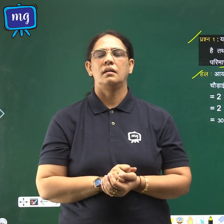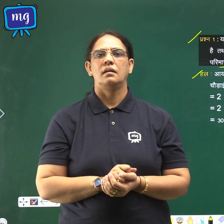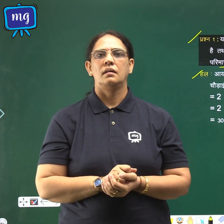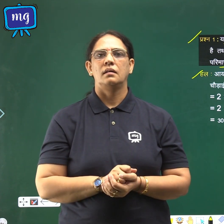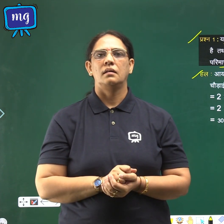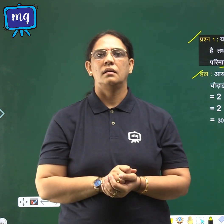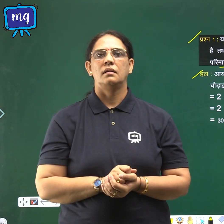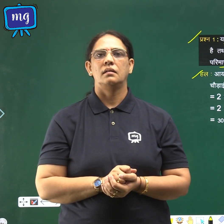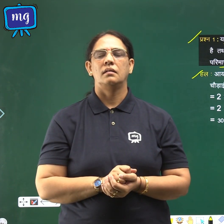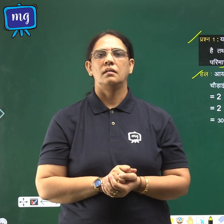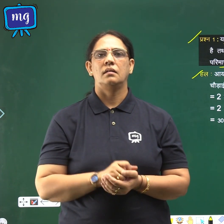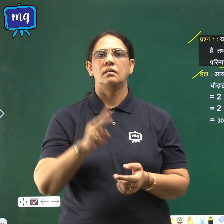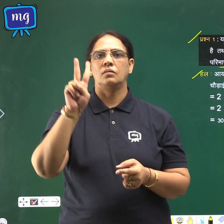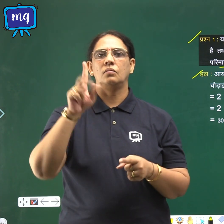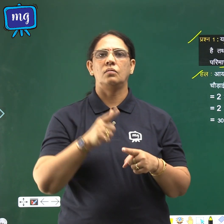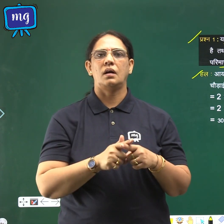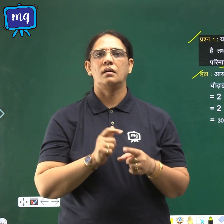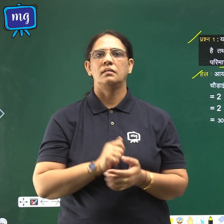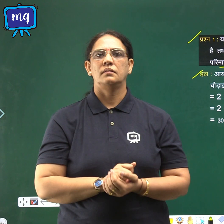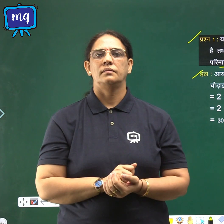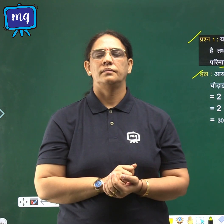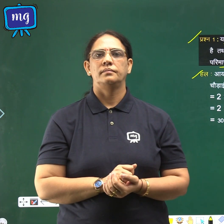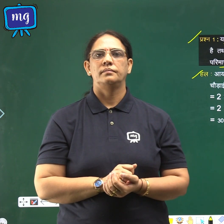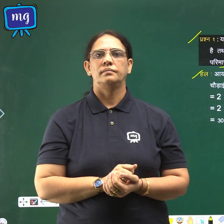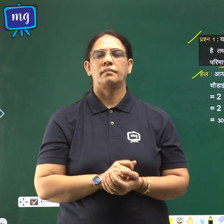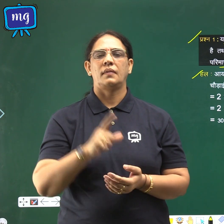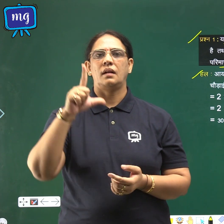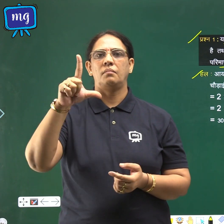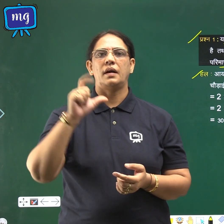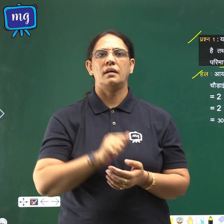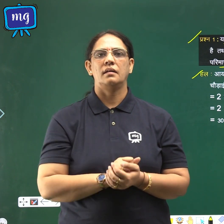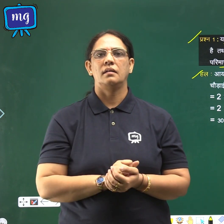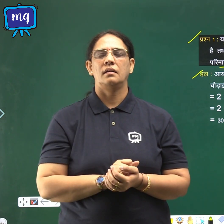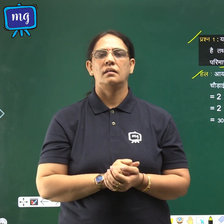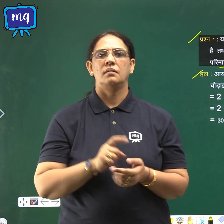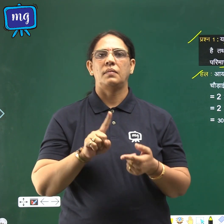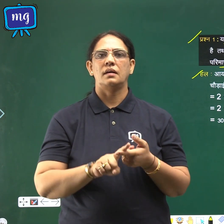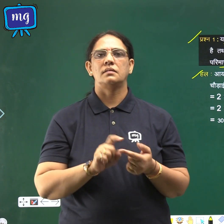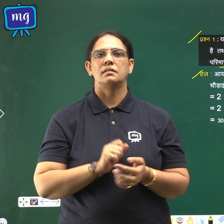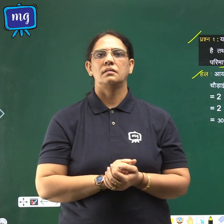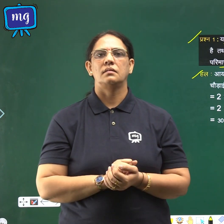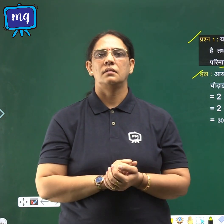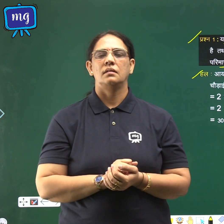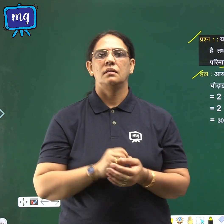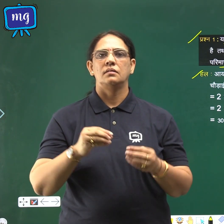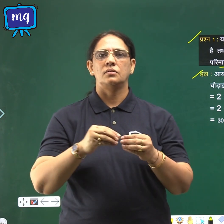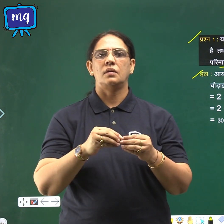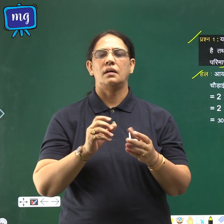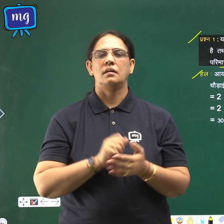बराबर 2 गुना लंबाई प्लस